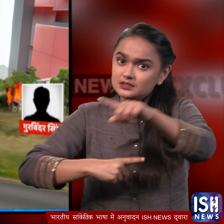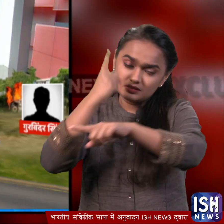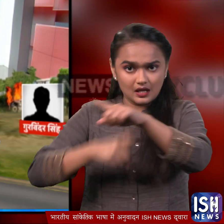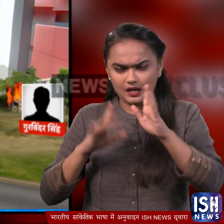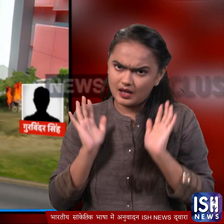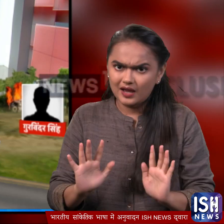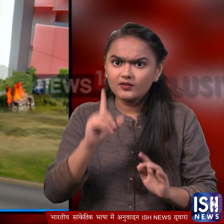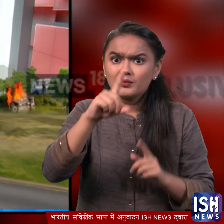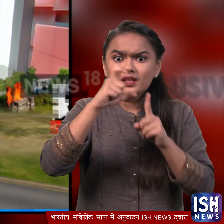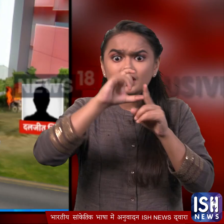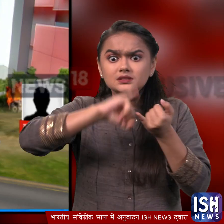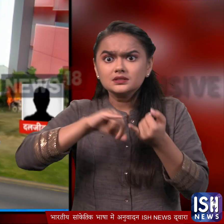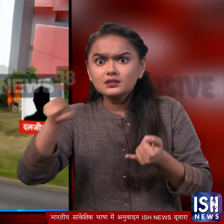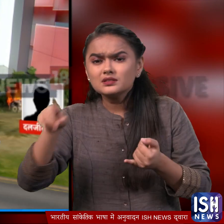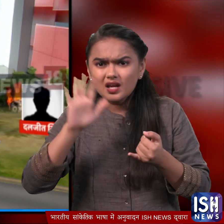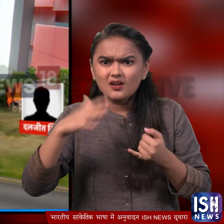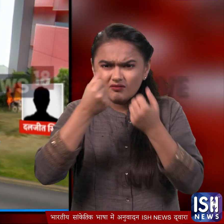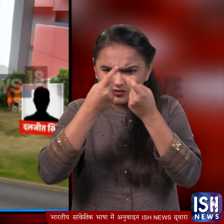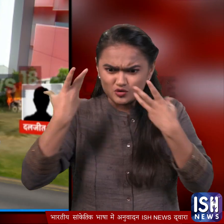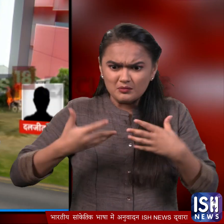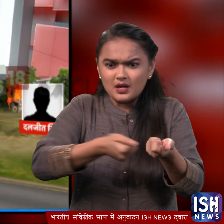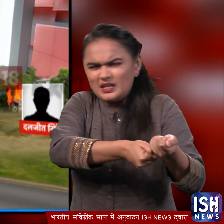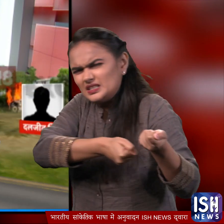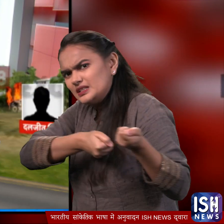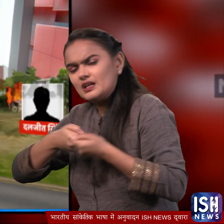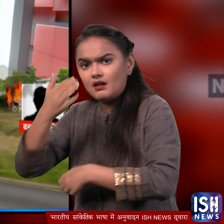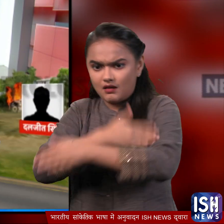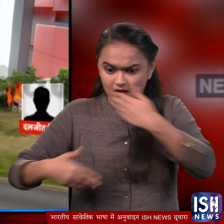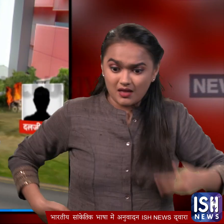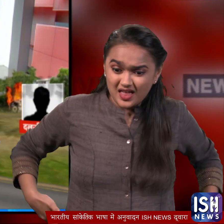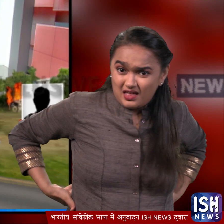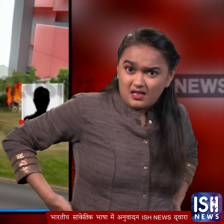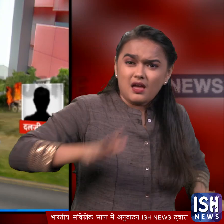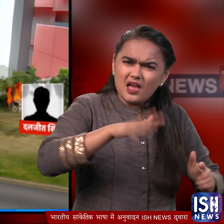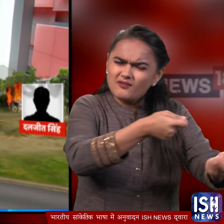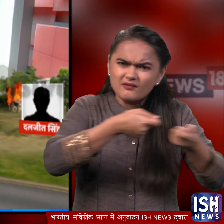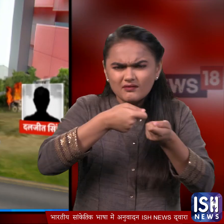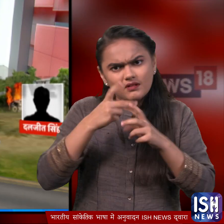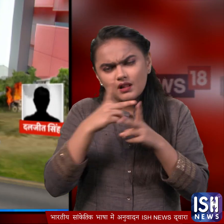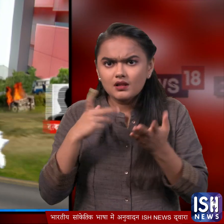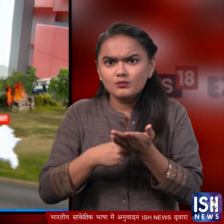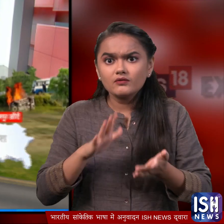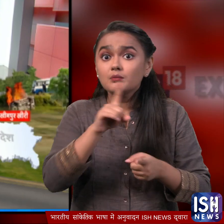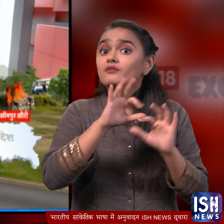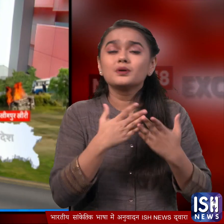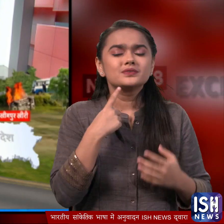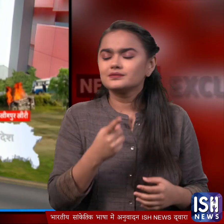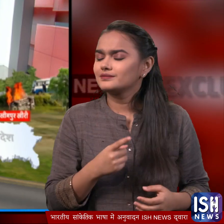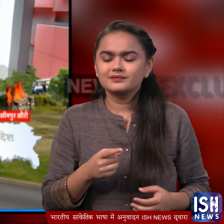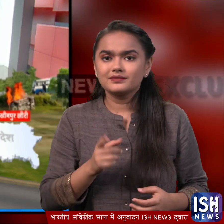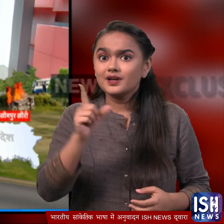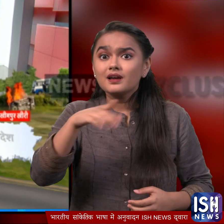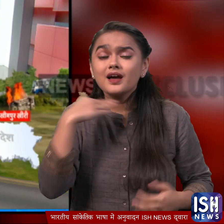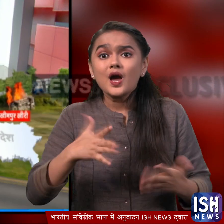मिले, जबकि दलजीत सिंह के शरीर पर कई जगह घिसटने के निशान मिलने की बात पोस्टमार्टम रिपोर्ट में। मगर इनके परिवार वालों का आरोप है कि